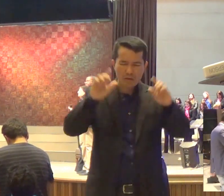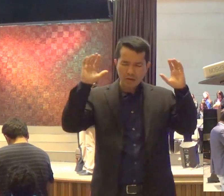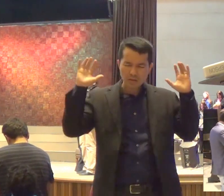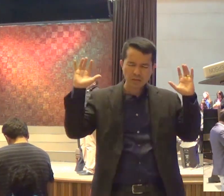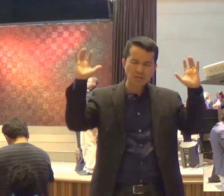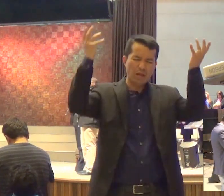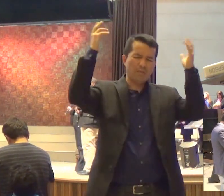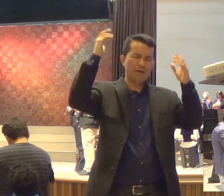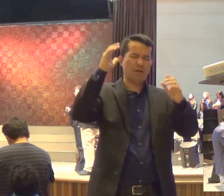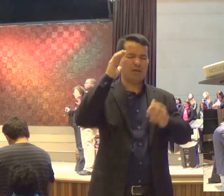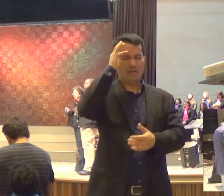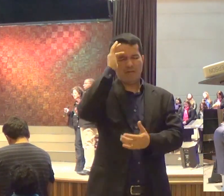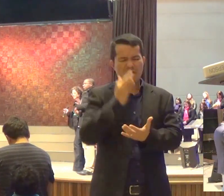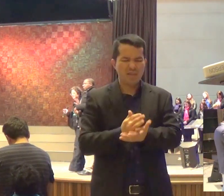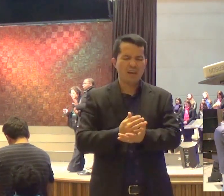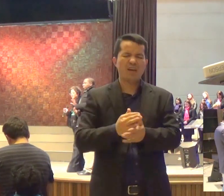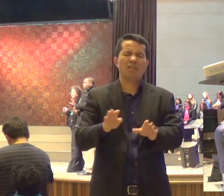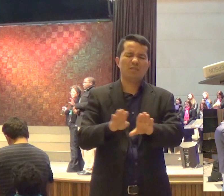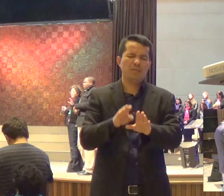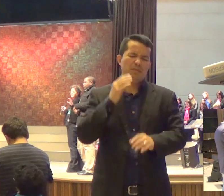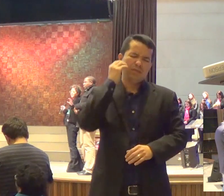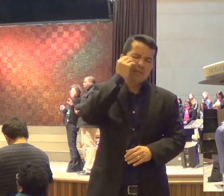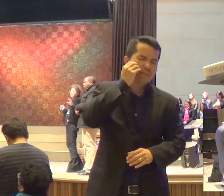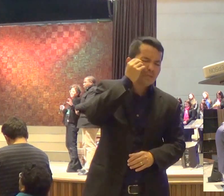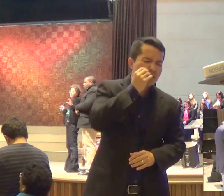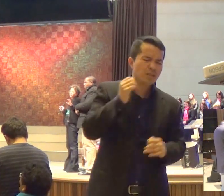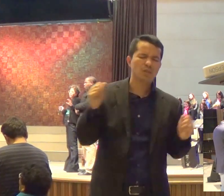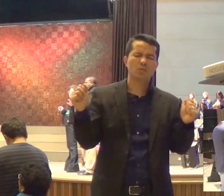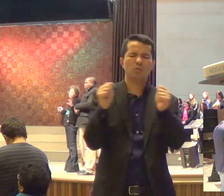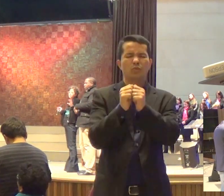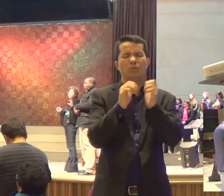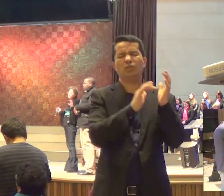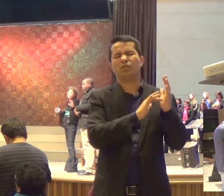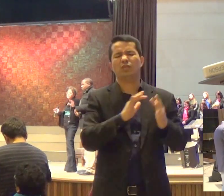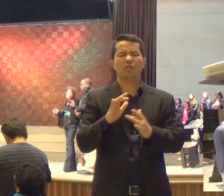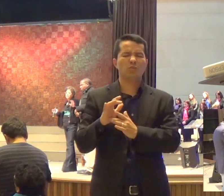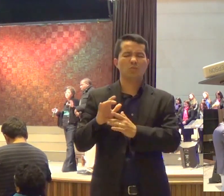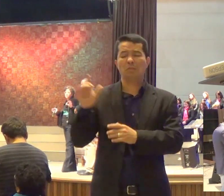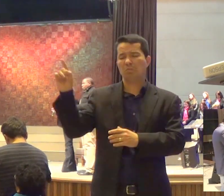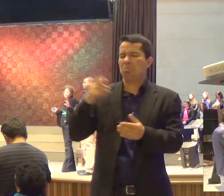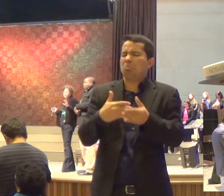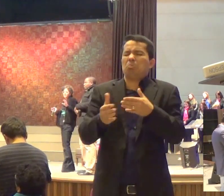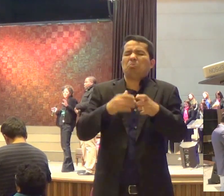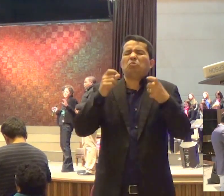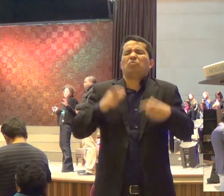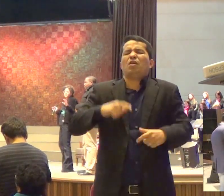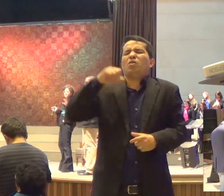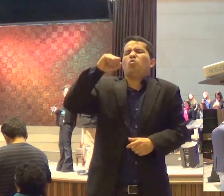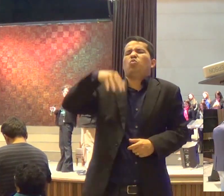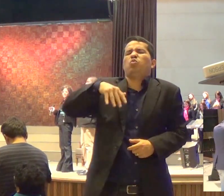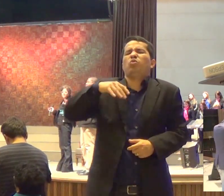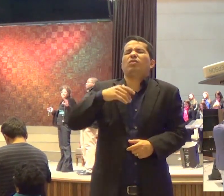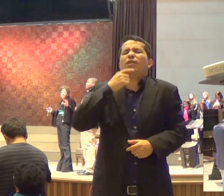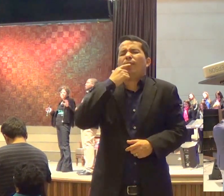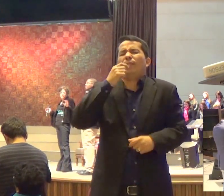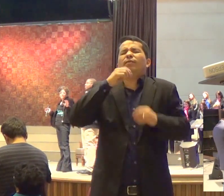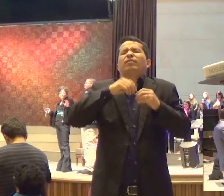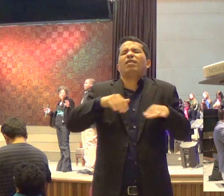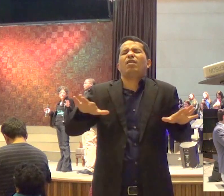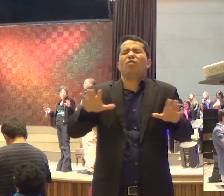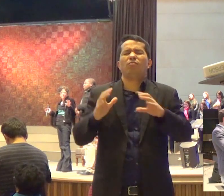a fé e tendo sim experiências com o senhor e sendo luz sal e Luz nesse mundo